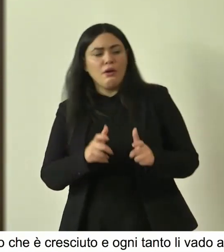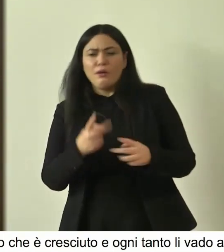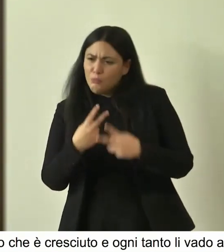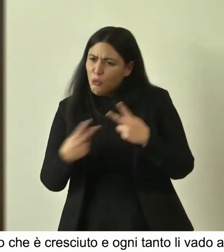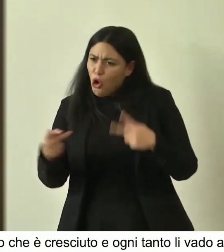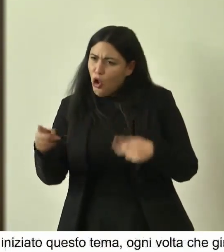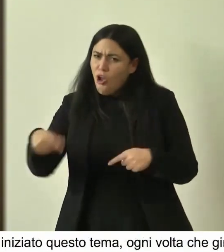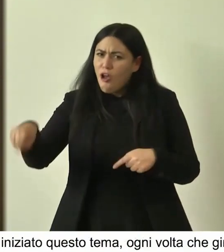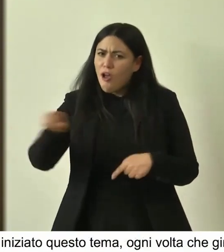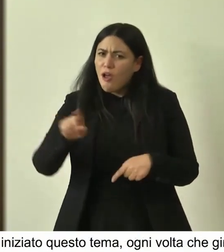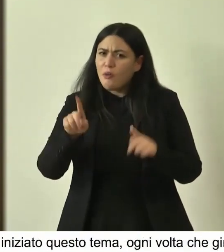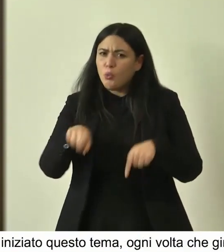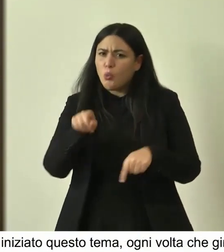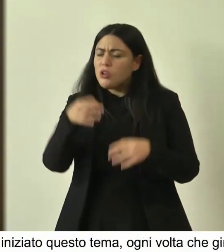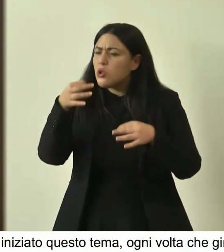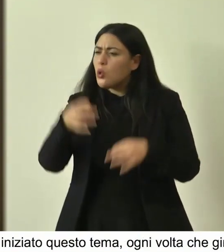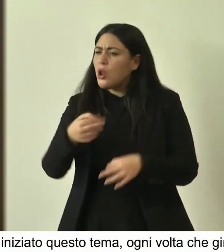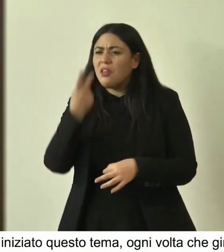anche,